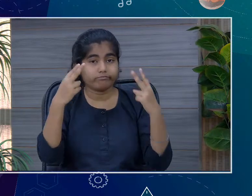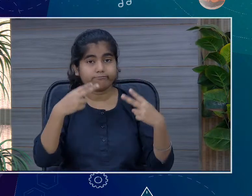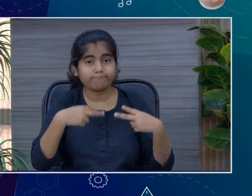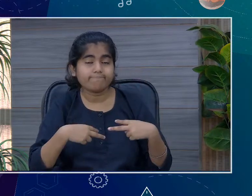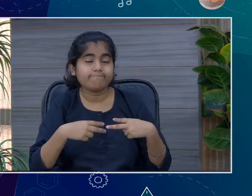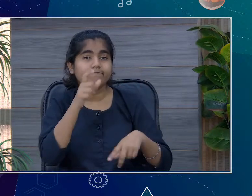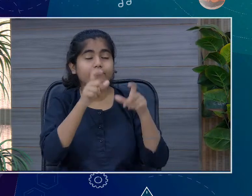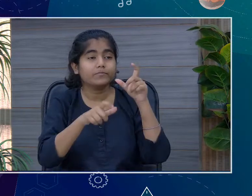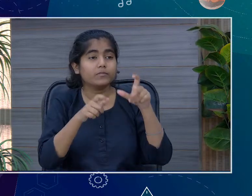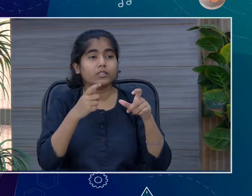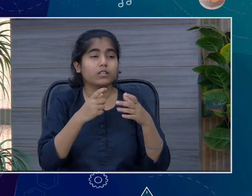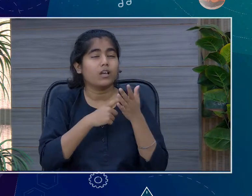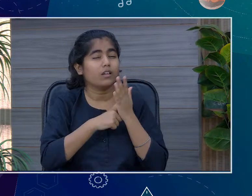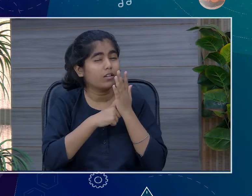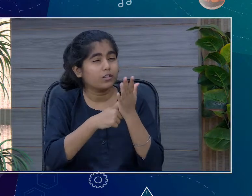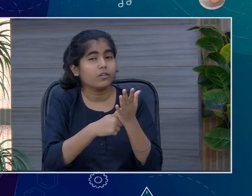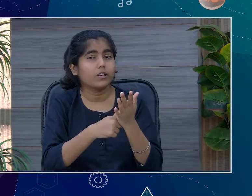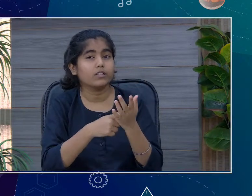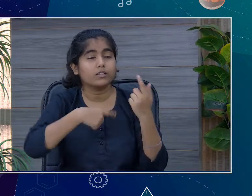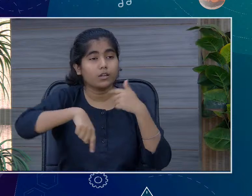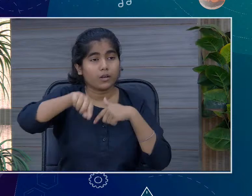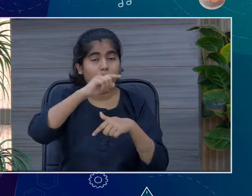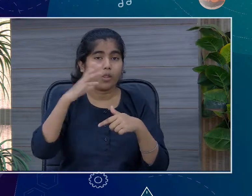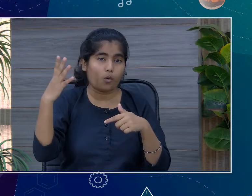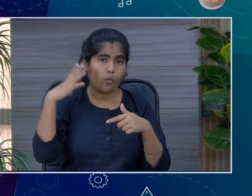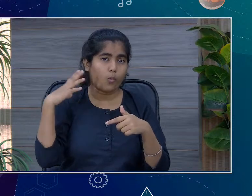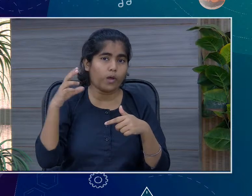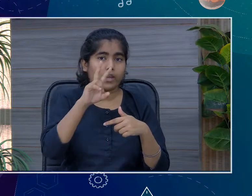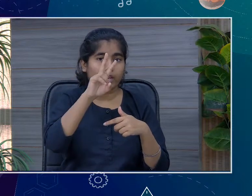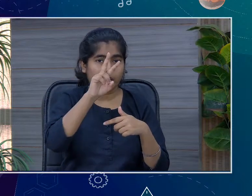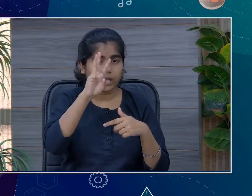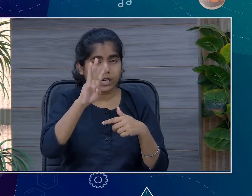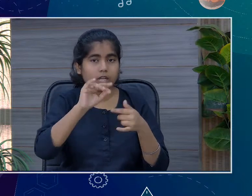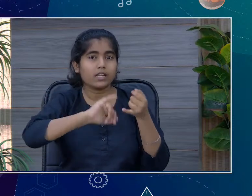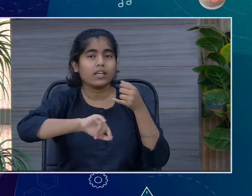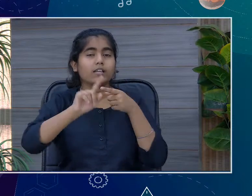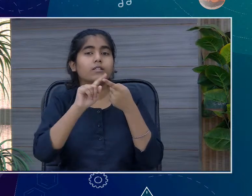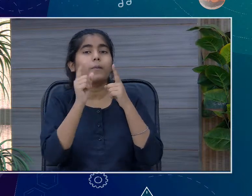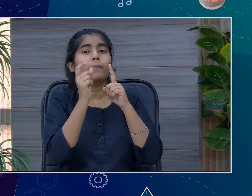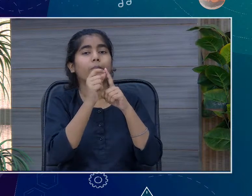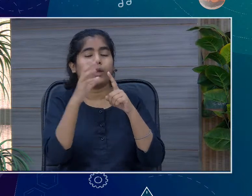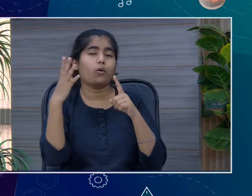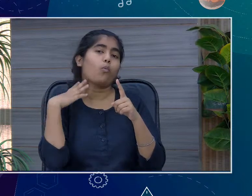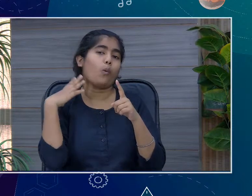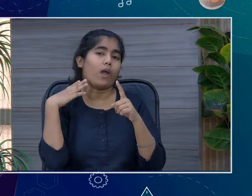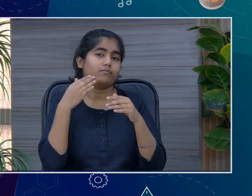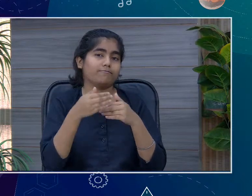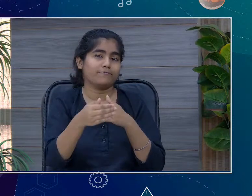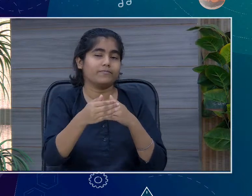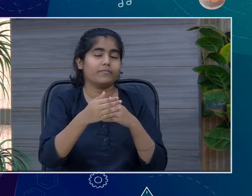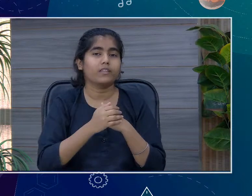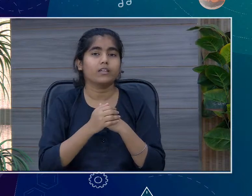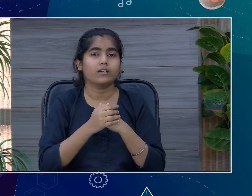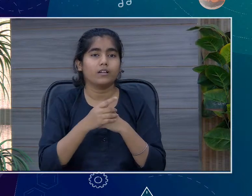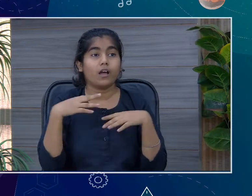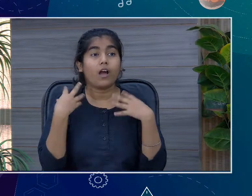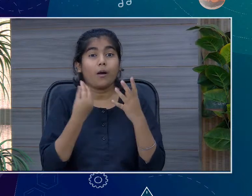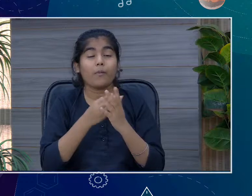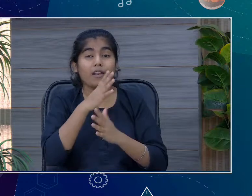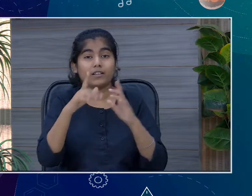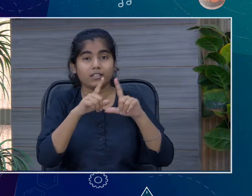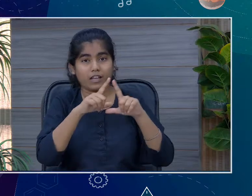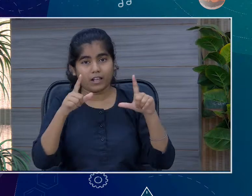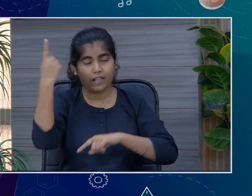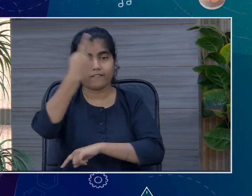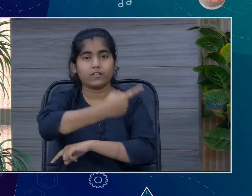रिक्वेस्ट करना चाहूँगी कि वेट टिल 23 सितंबर 23 सितंबर हमारा सांकेतिक